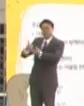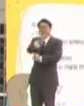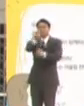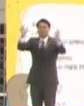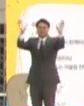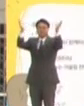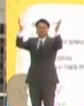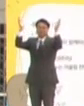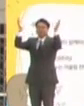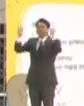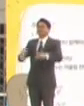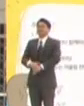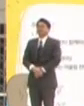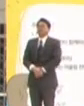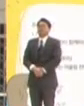박수 한번 부탁드리겠습니다.